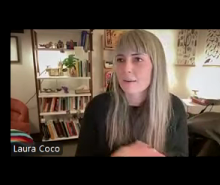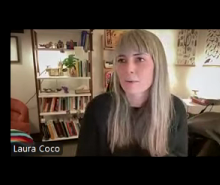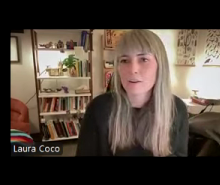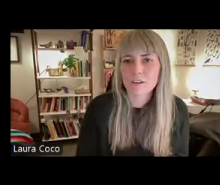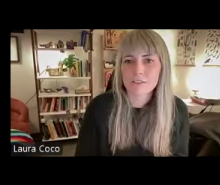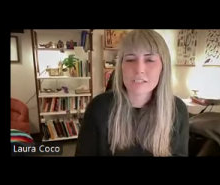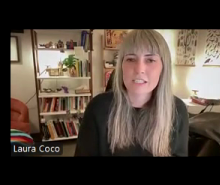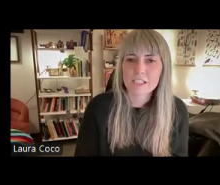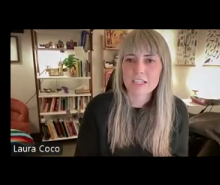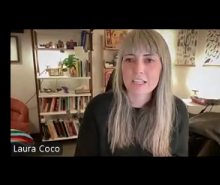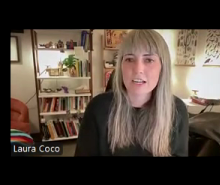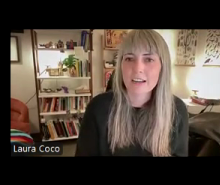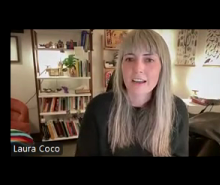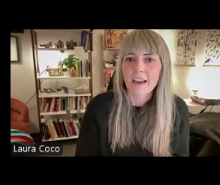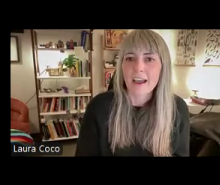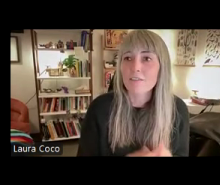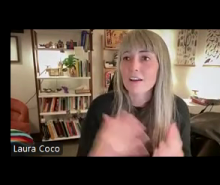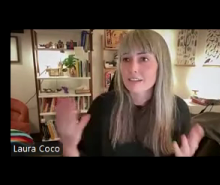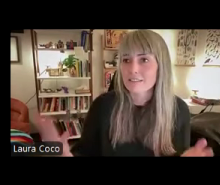ah, luego hice mi